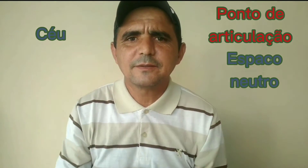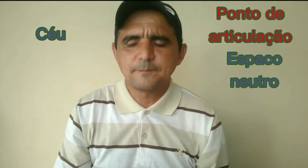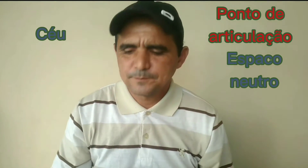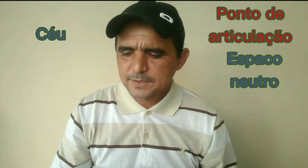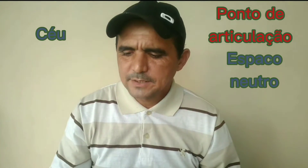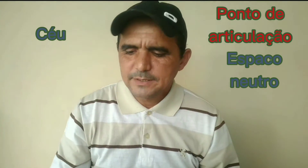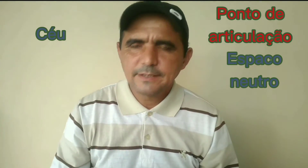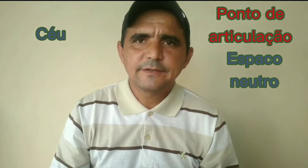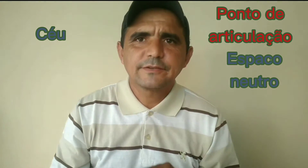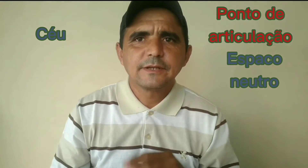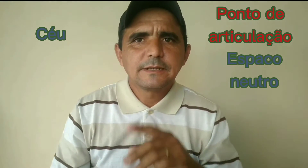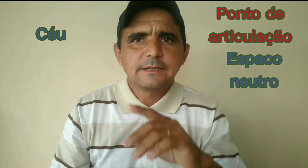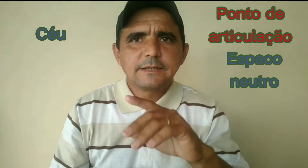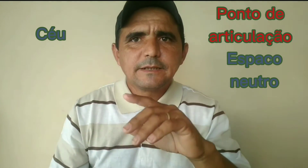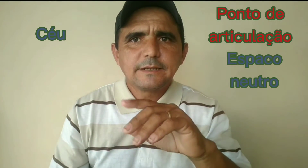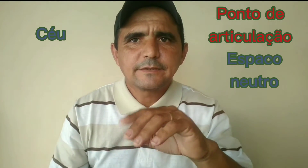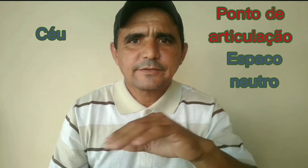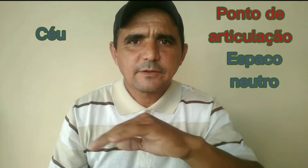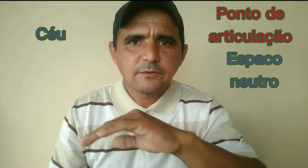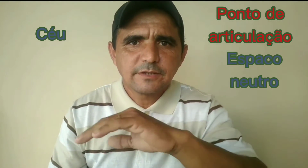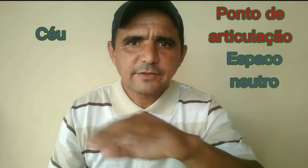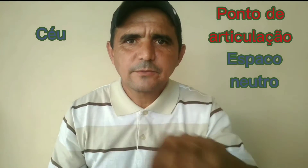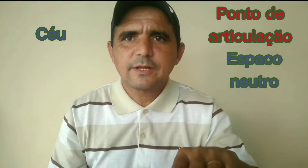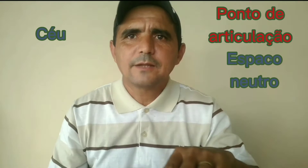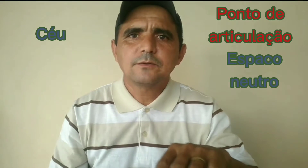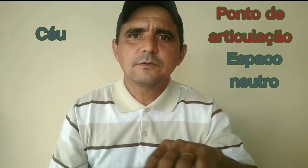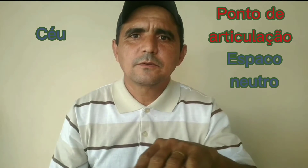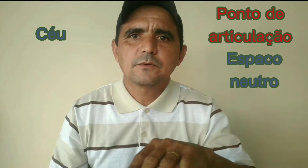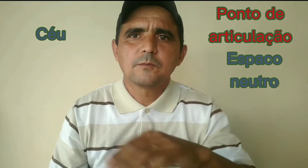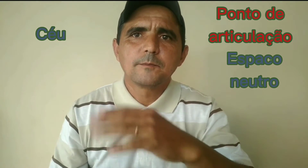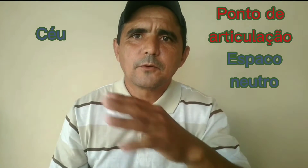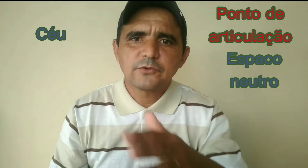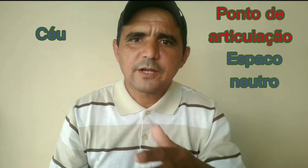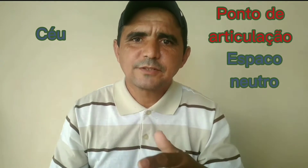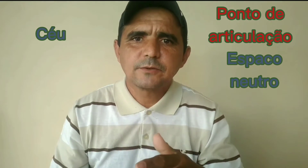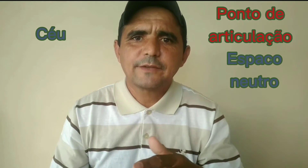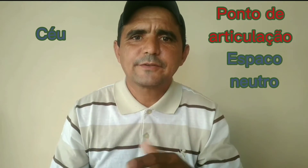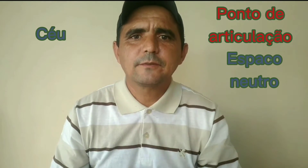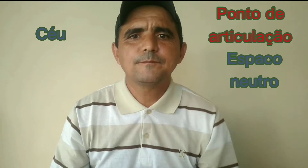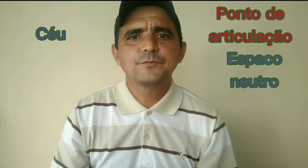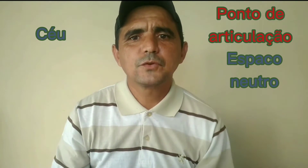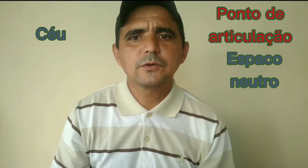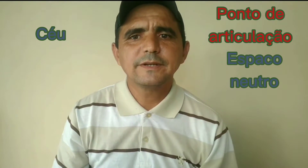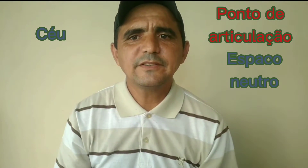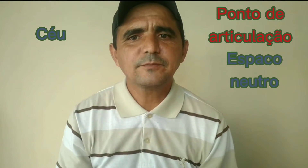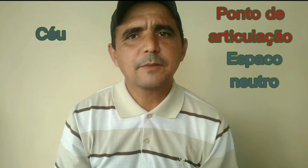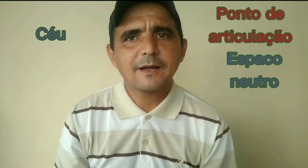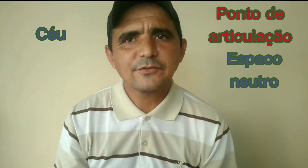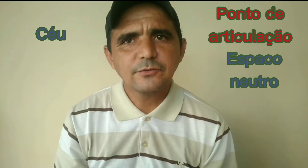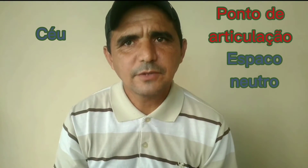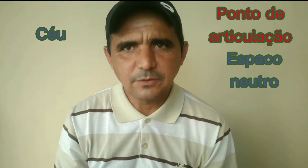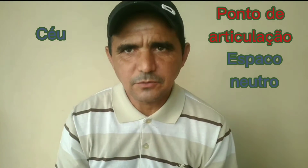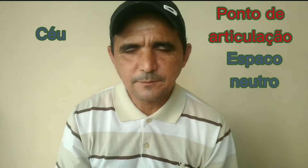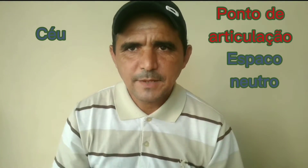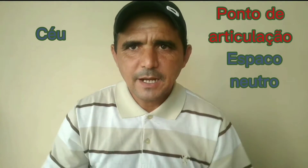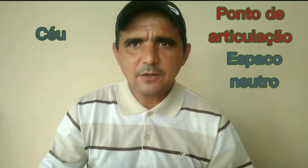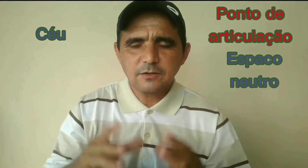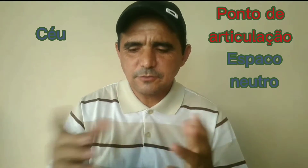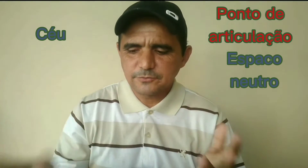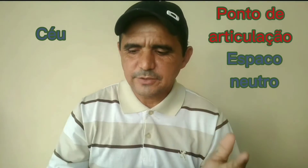aqui, eles são executados como ponto de articulação no espaço neutro. Agora vamos ver